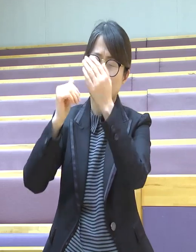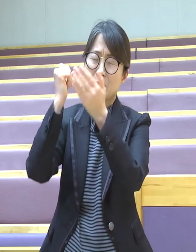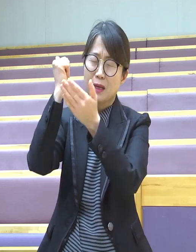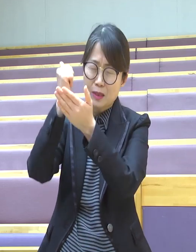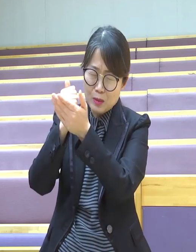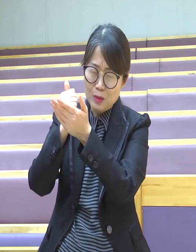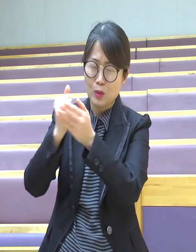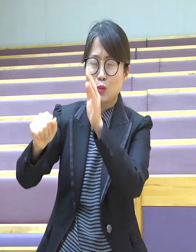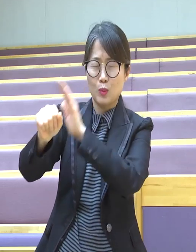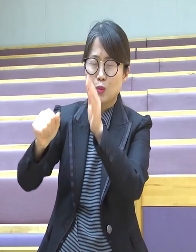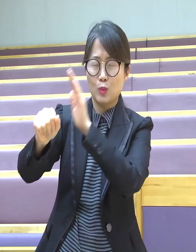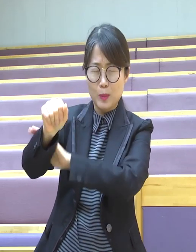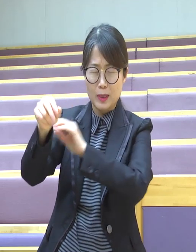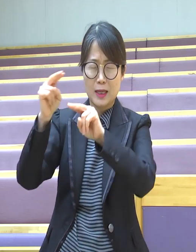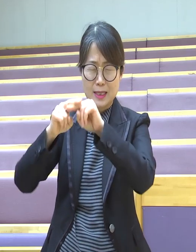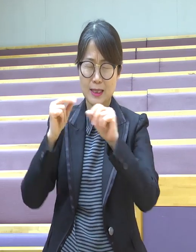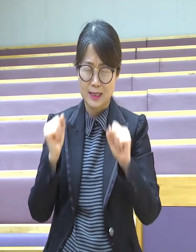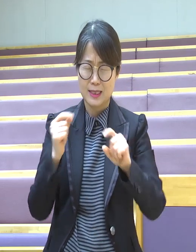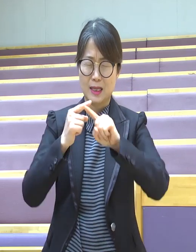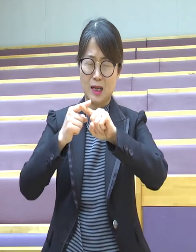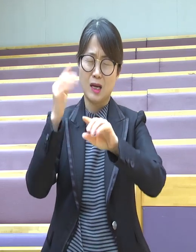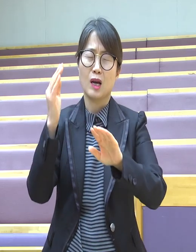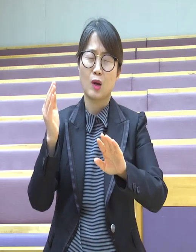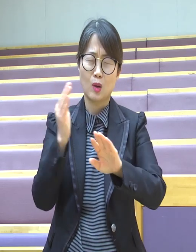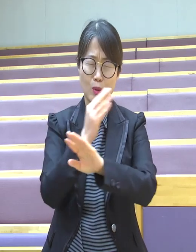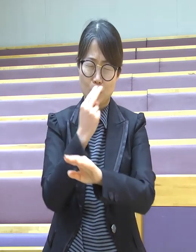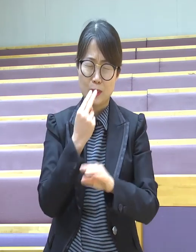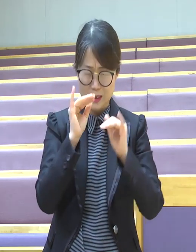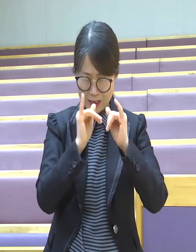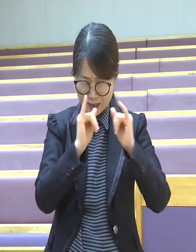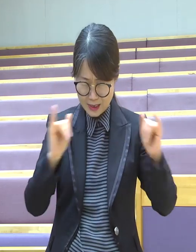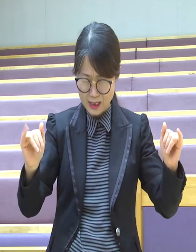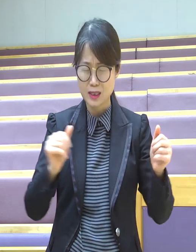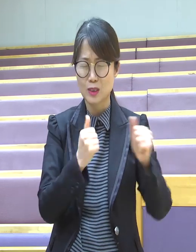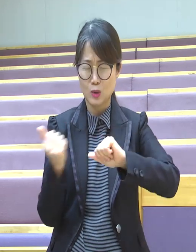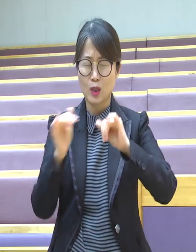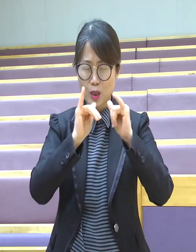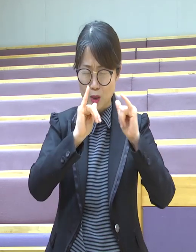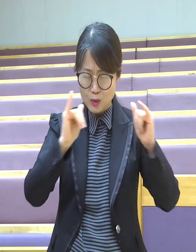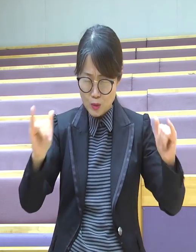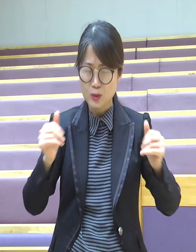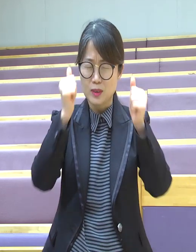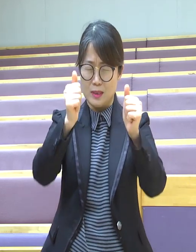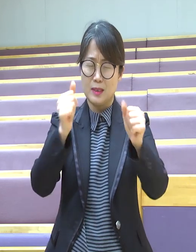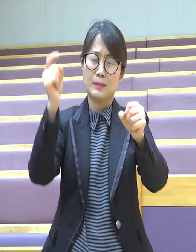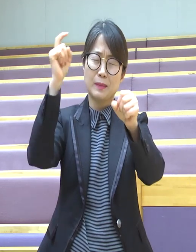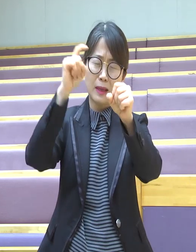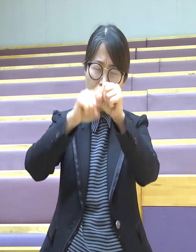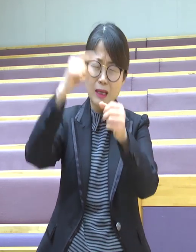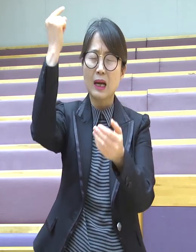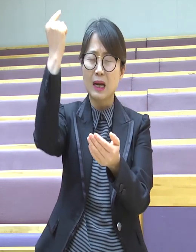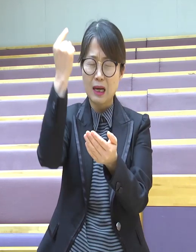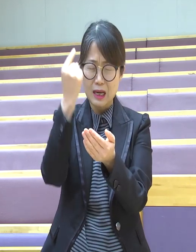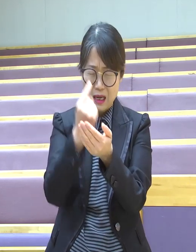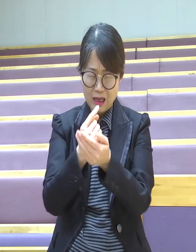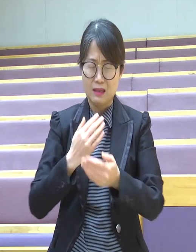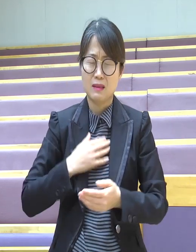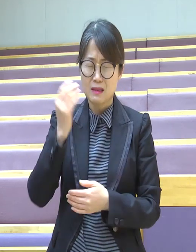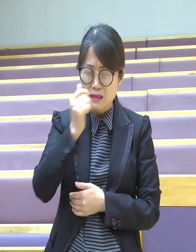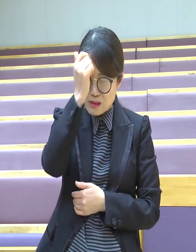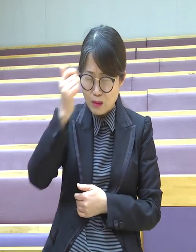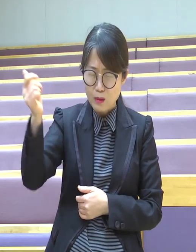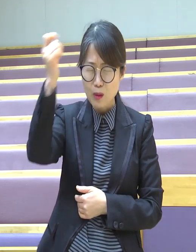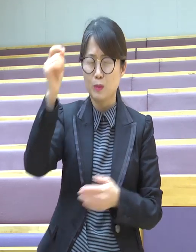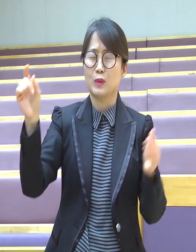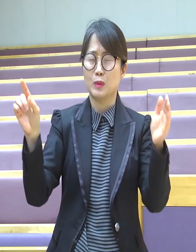하늘에 오르시어 전능하신 아버지 하나님 우편에 앉아 계시다가 거기로부터 살아있는 자와 죽은 자를